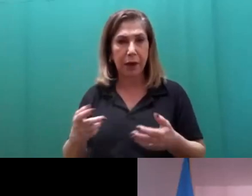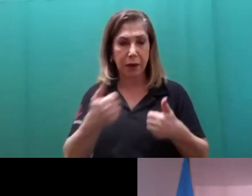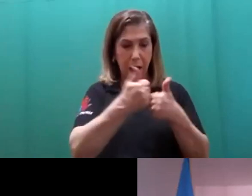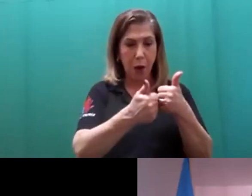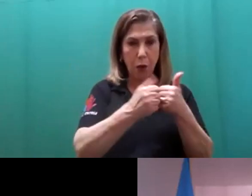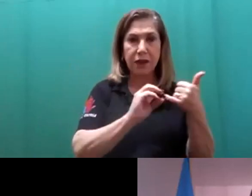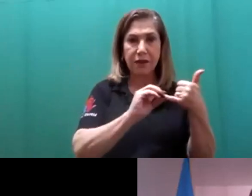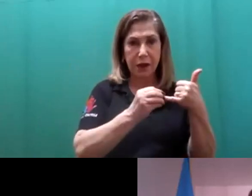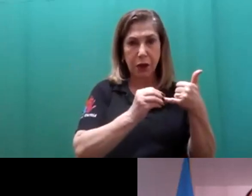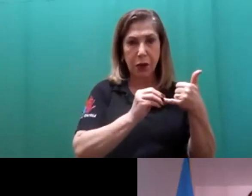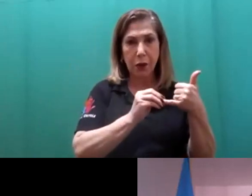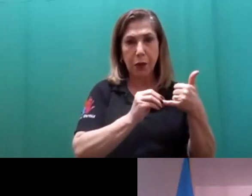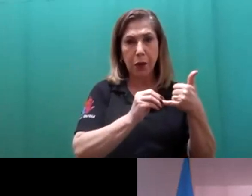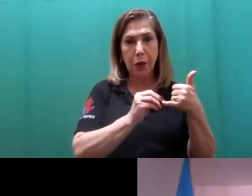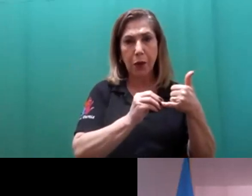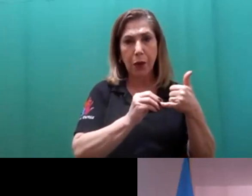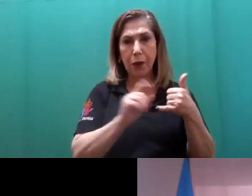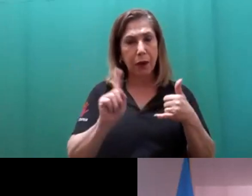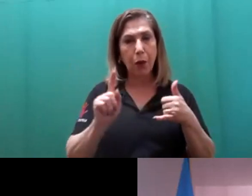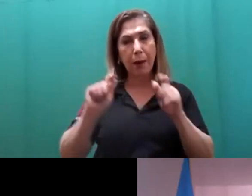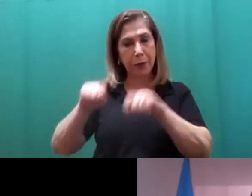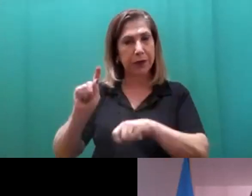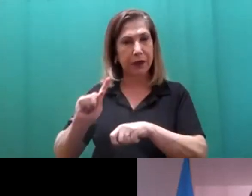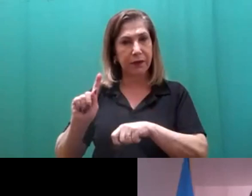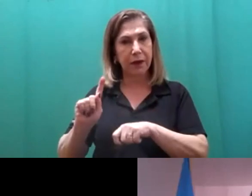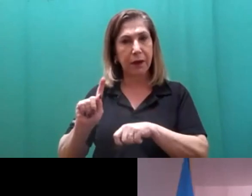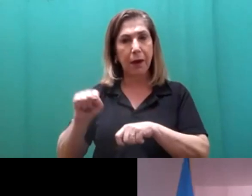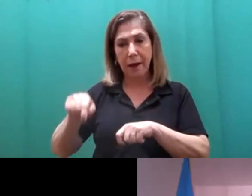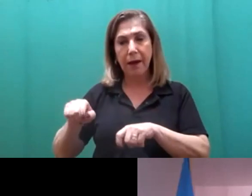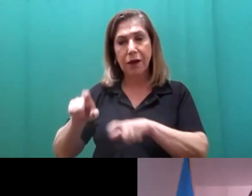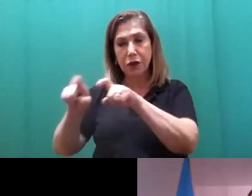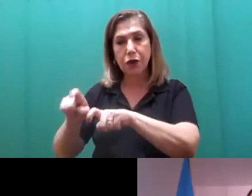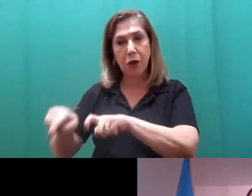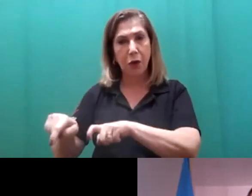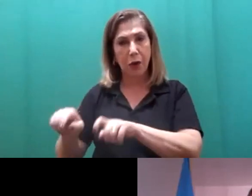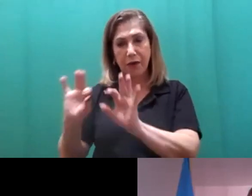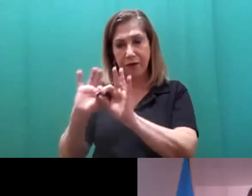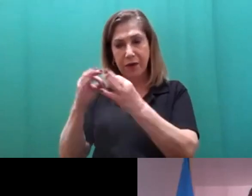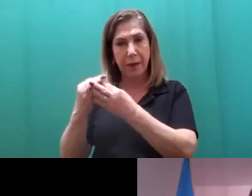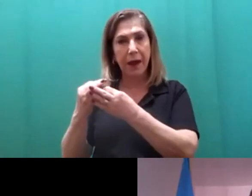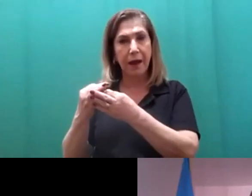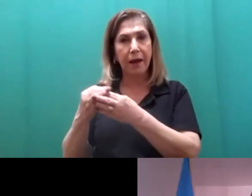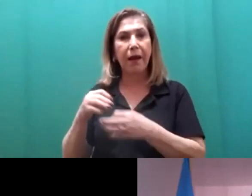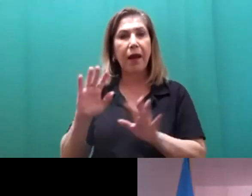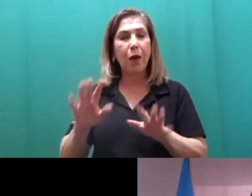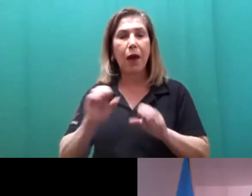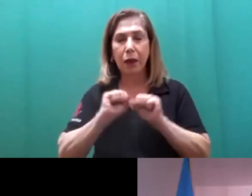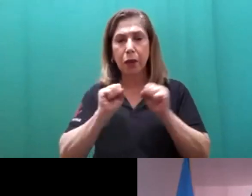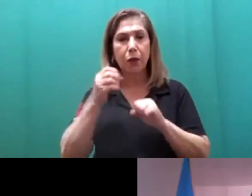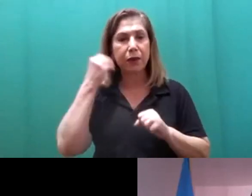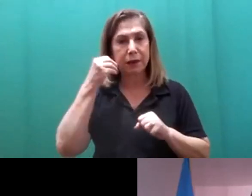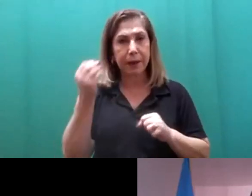feijão, eso no es posible, sobre todo por la zona. Mas adoré la experiencia y,